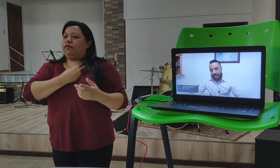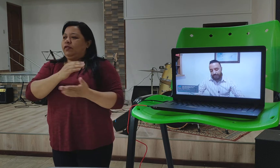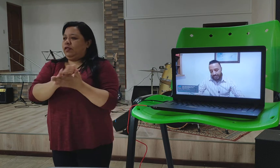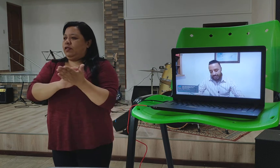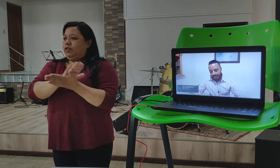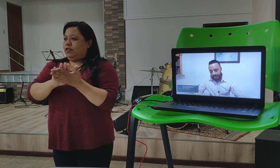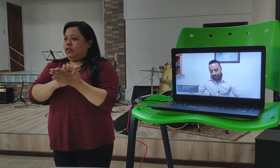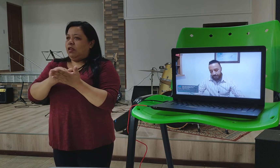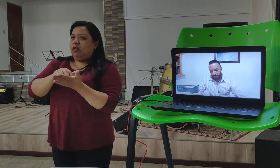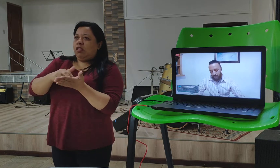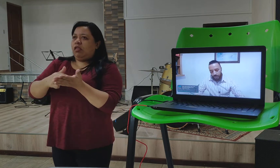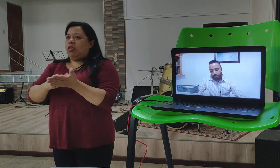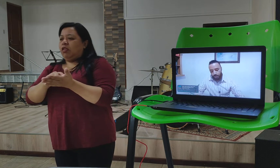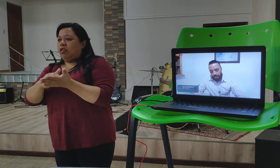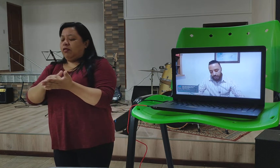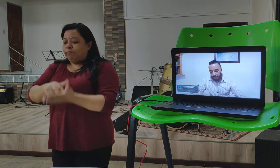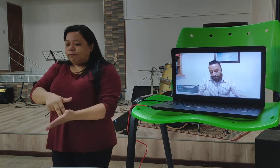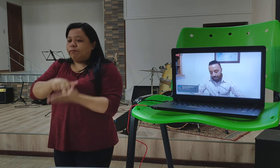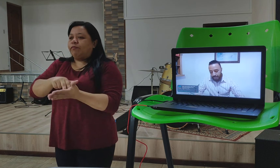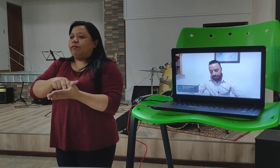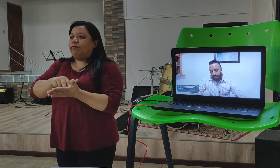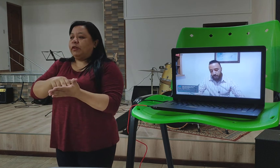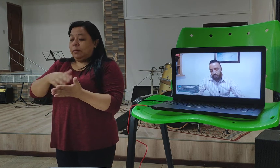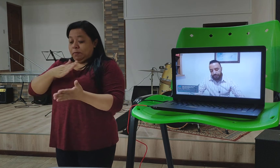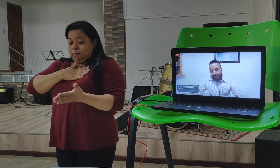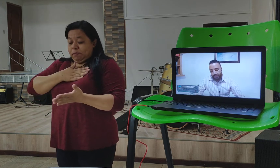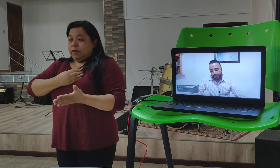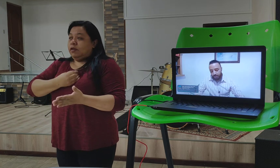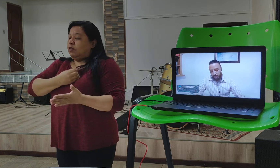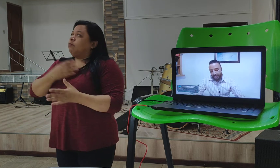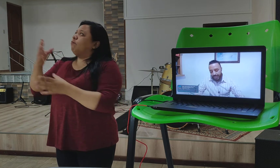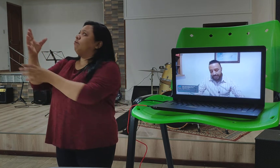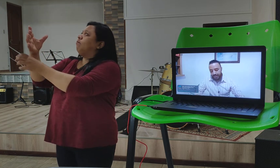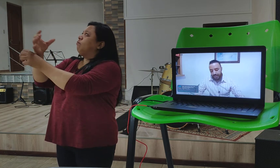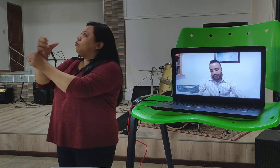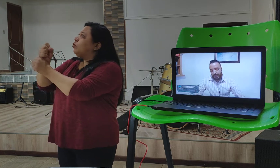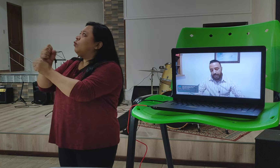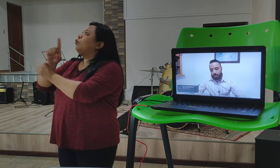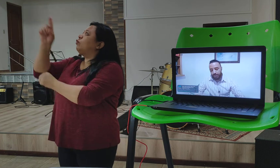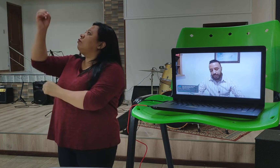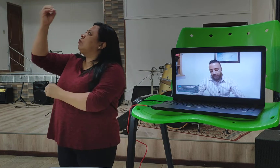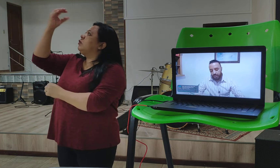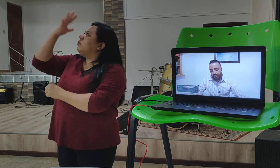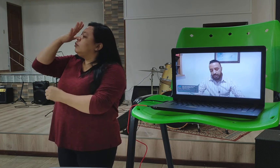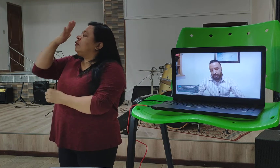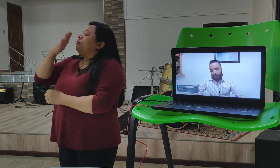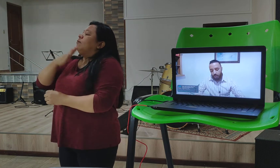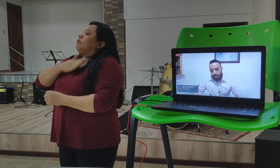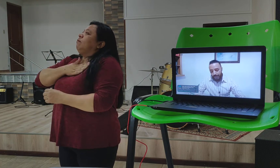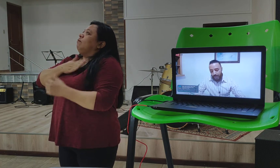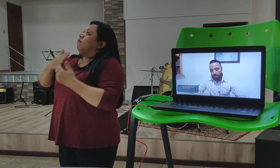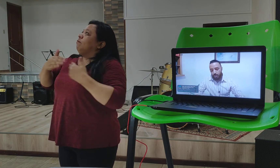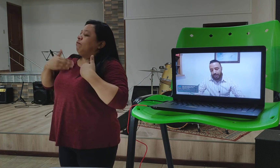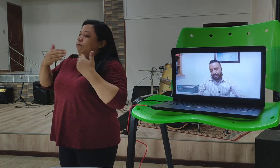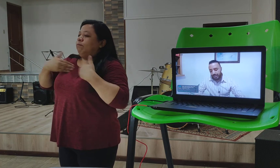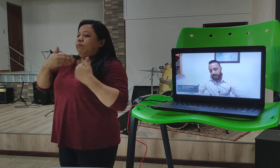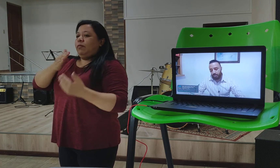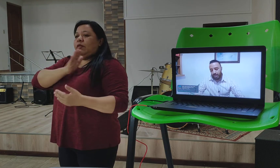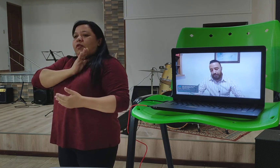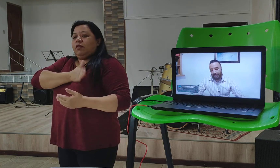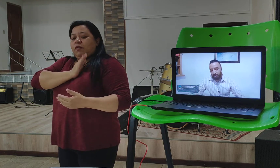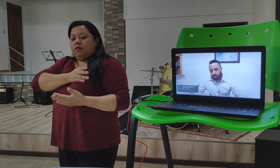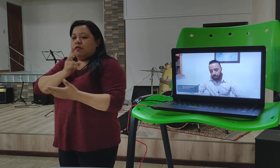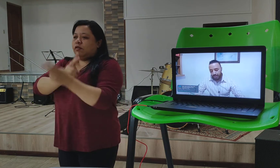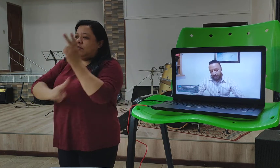eu a vacilar. No tocante a mim, confio na tua graça, regozije-se o meu